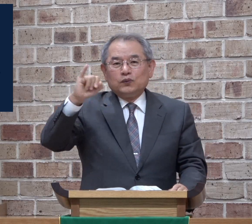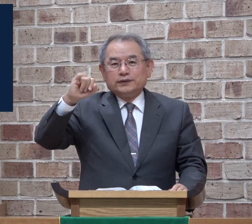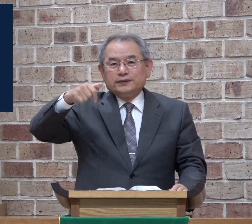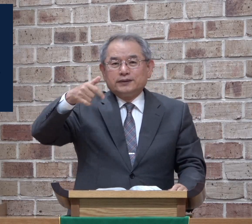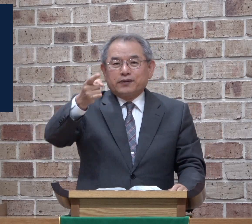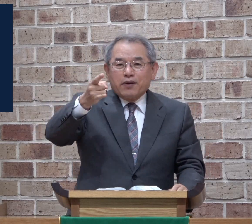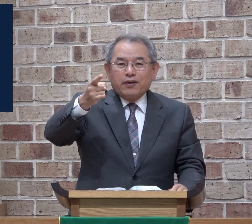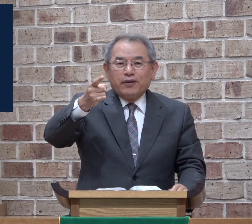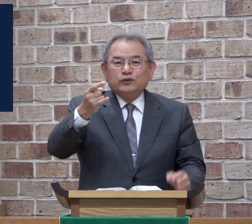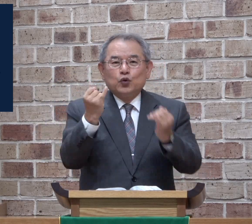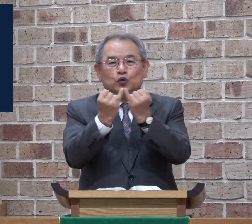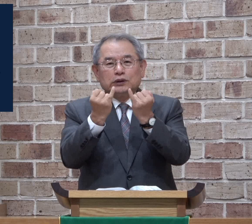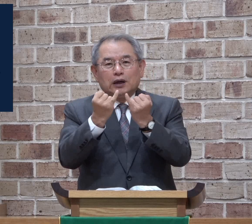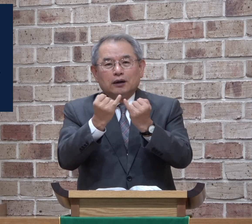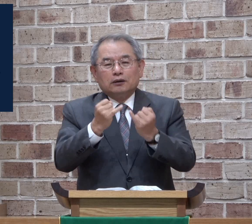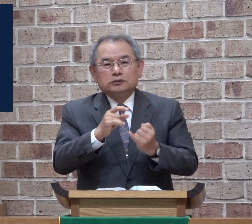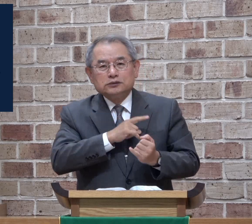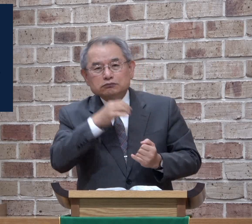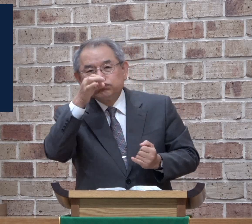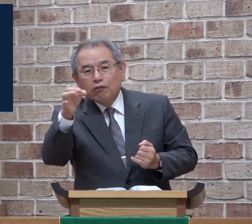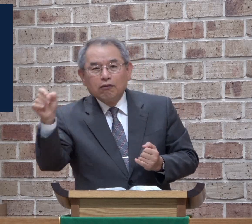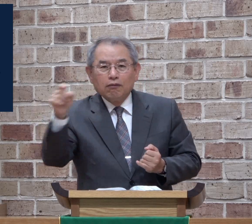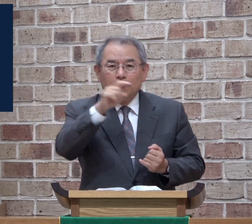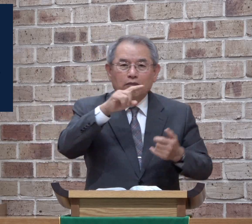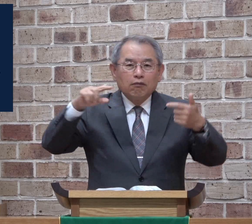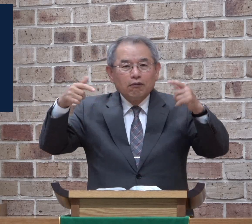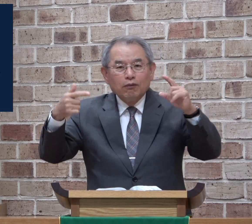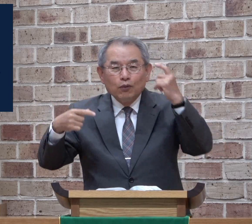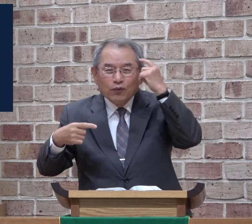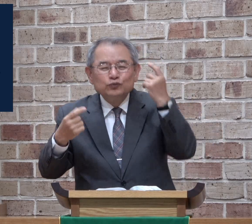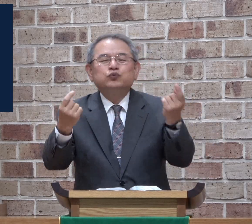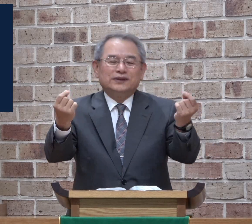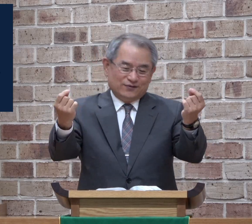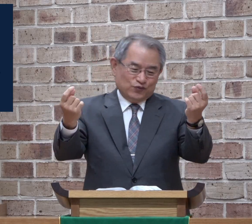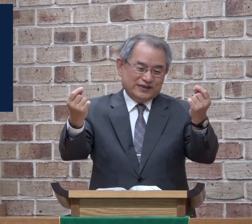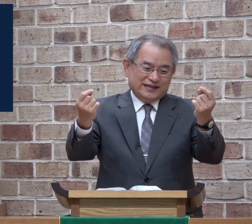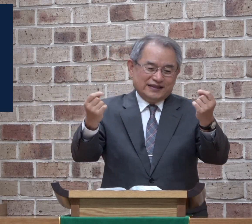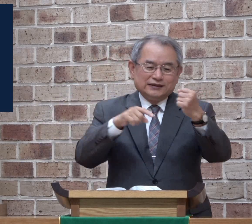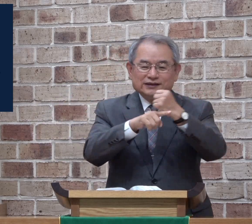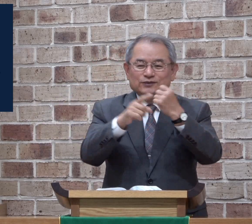수로보니게 여인으로 등장합니다. 그러나 그 같은 인물입니다.